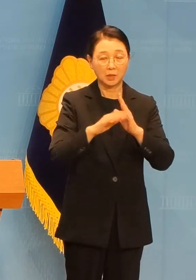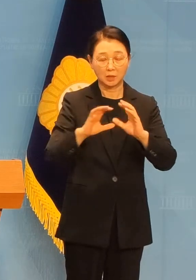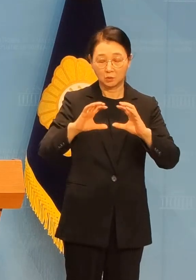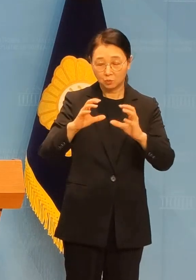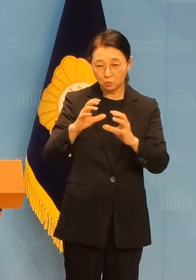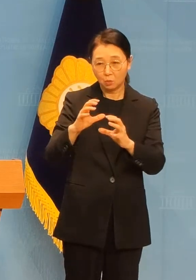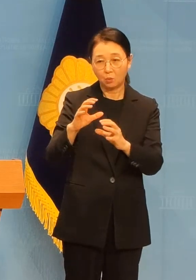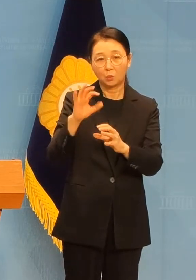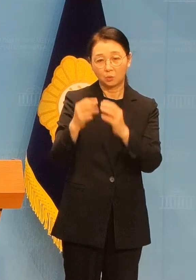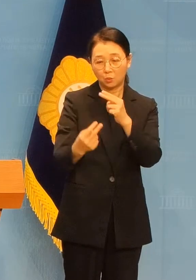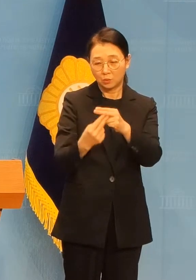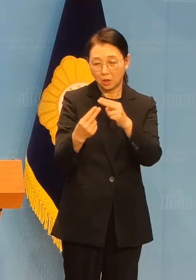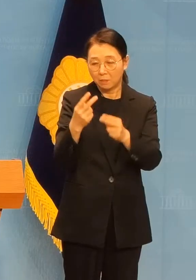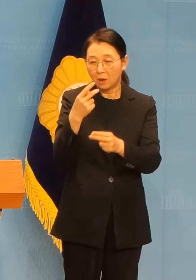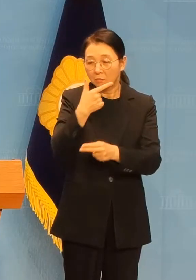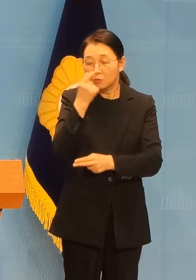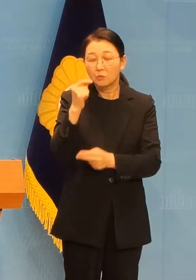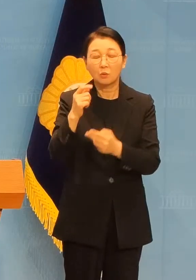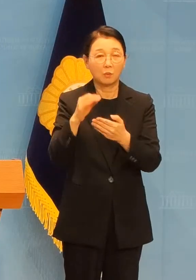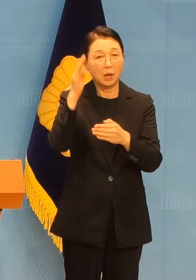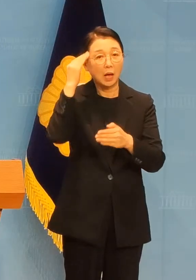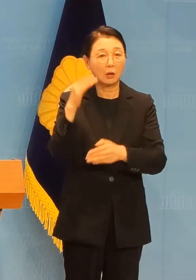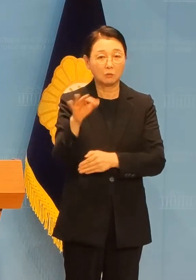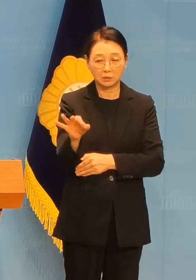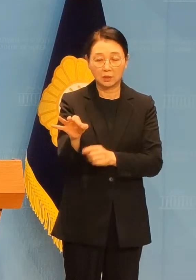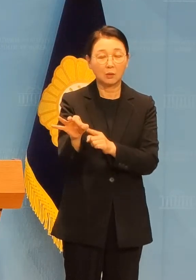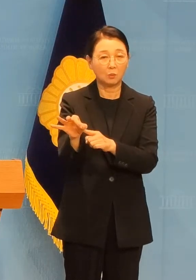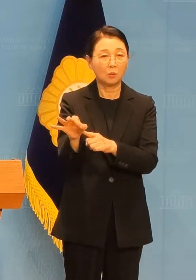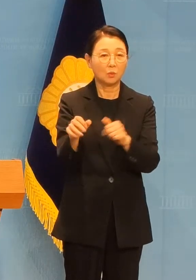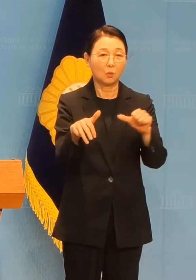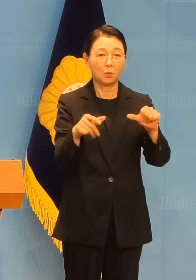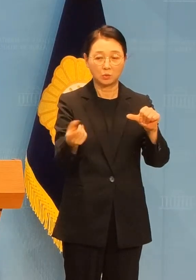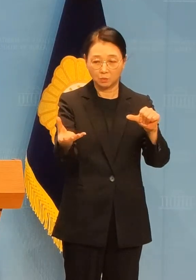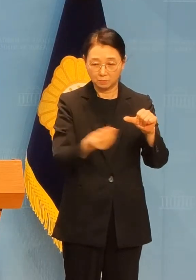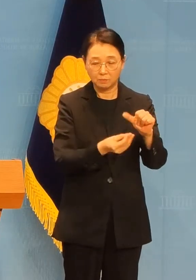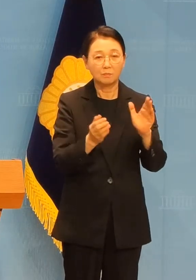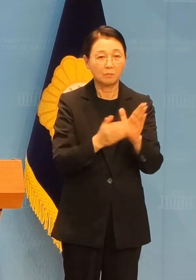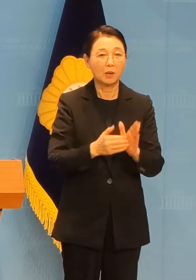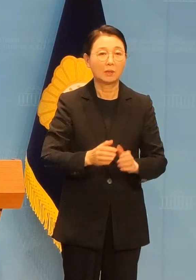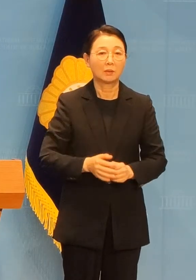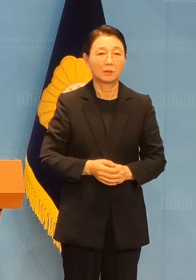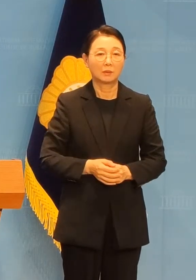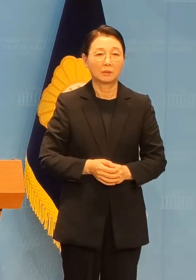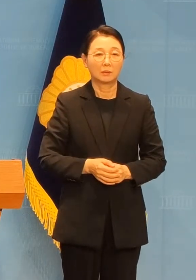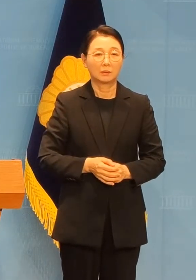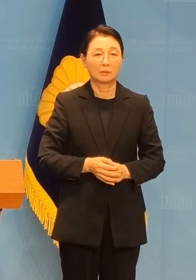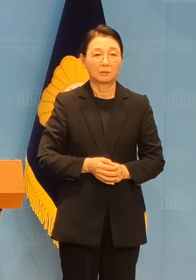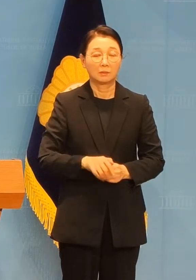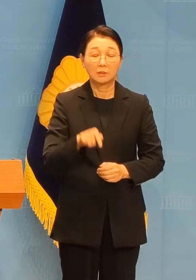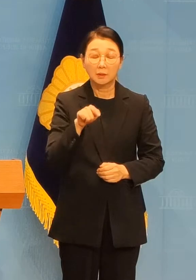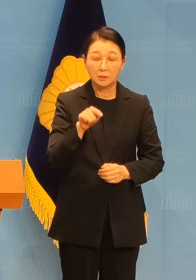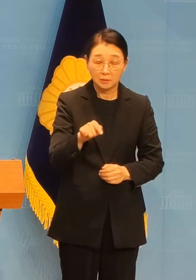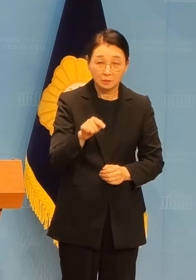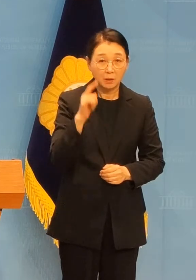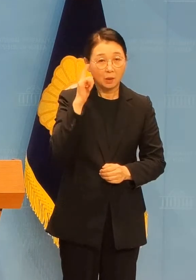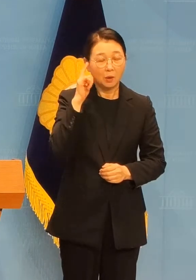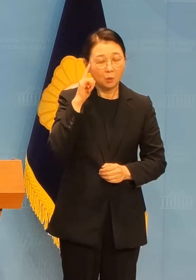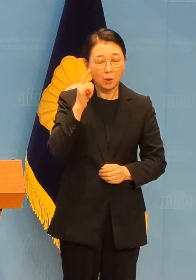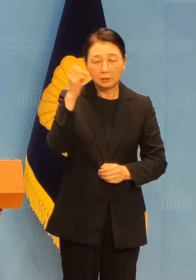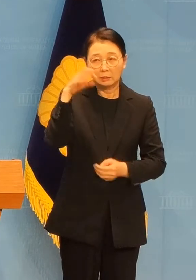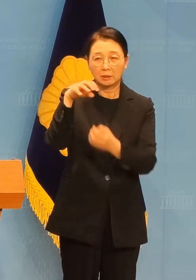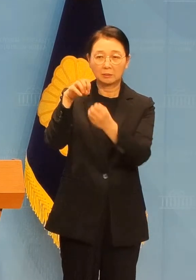잔액 부족으로 한국은행에서 5조 원을 차입했습니다. 이를 연례적